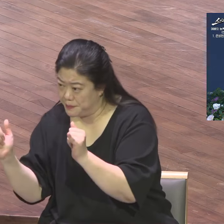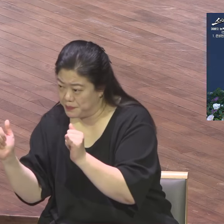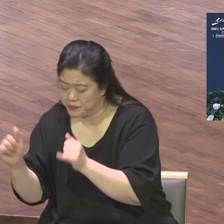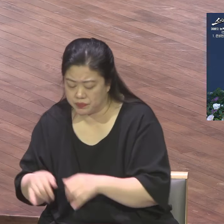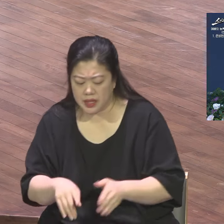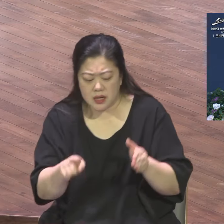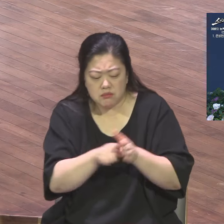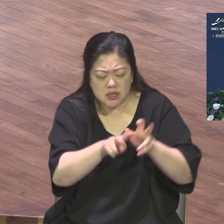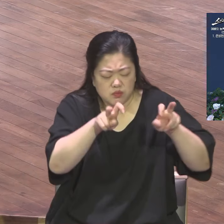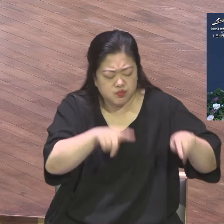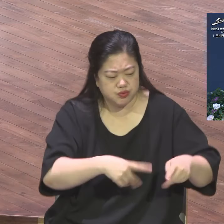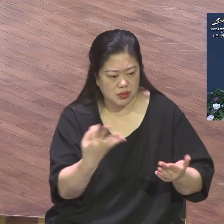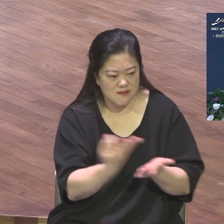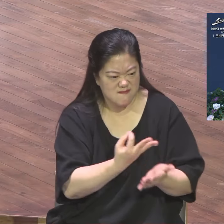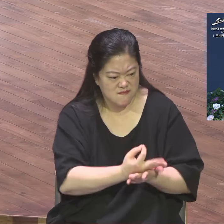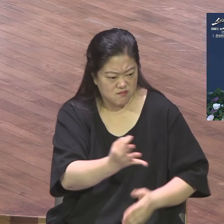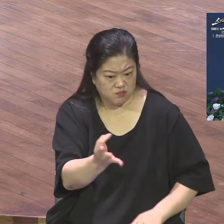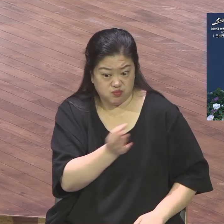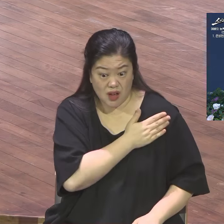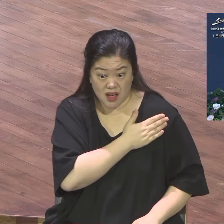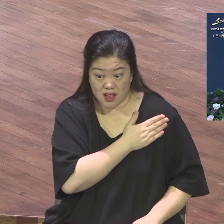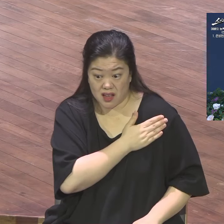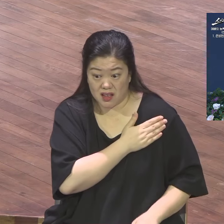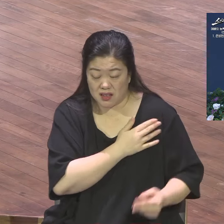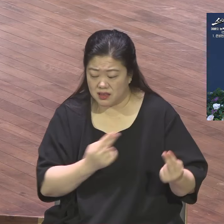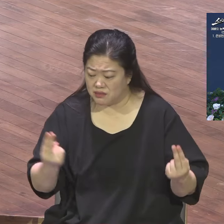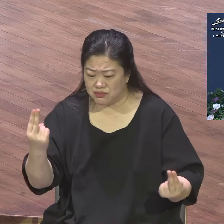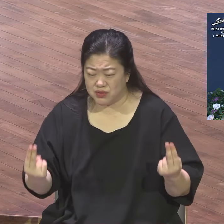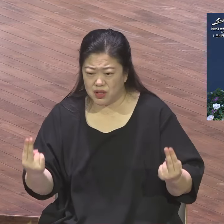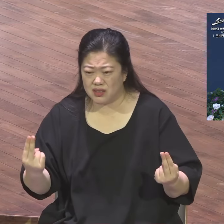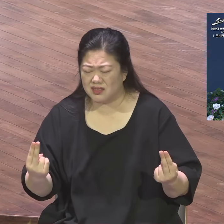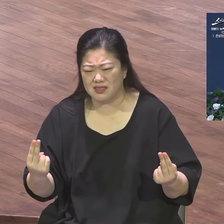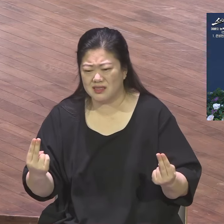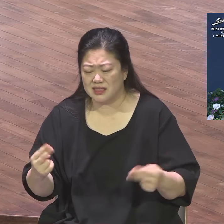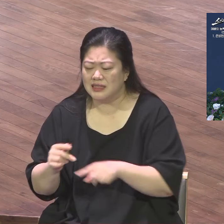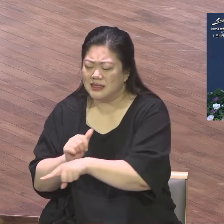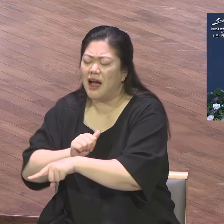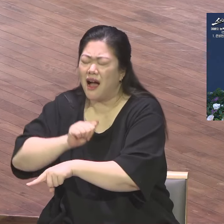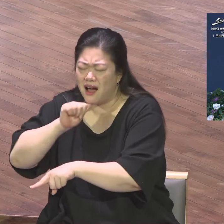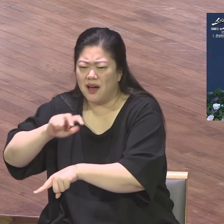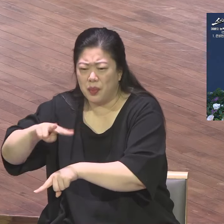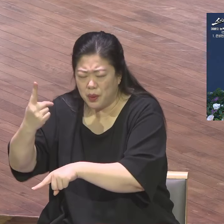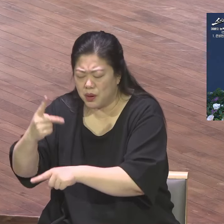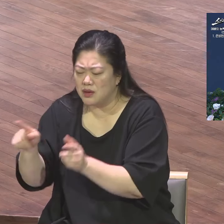재물 드리려고 그때 당시에는 다 재물 들고 오거든요. 재물 들고 오는데 거기 정신이 빠져가지고